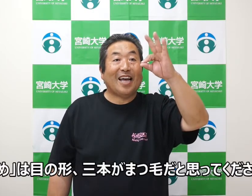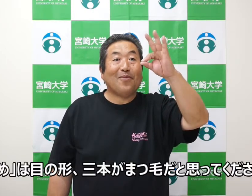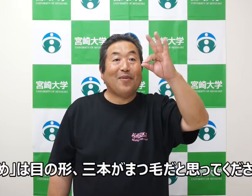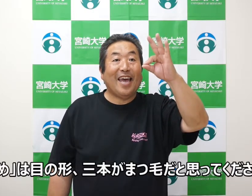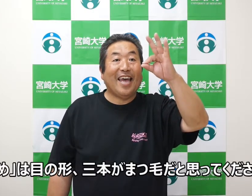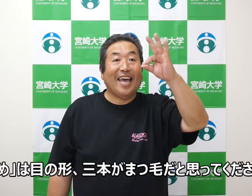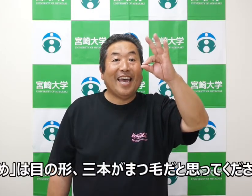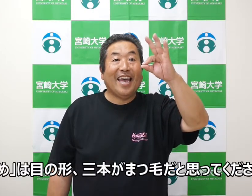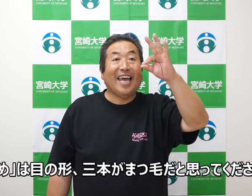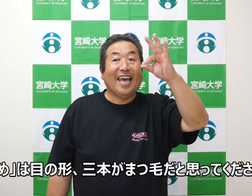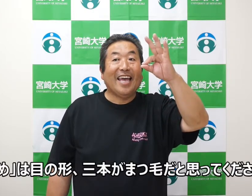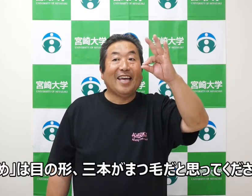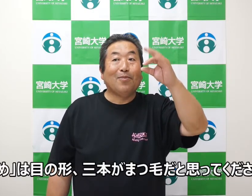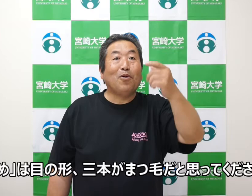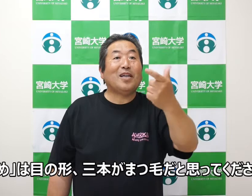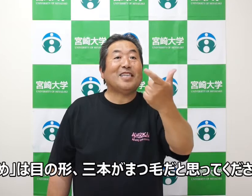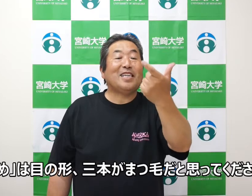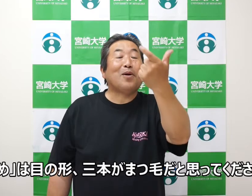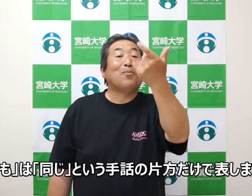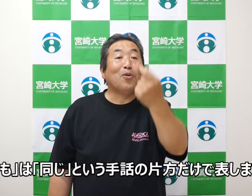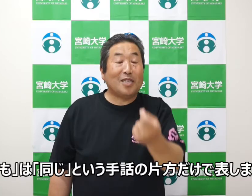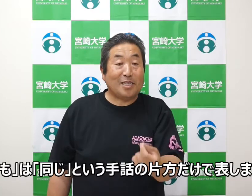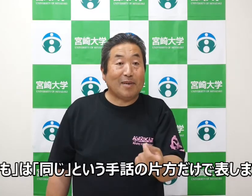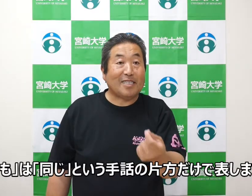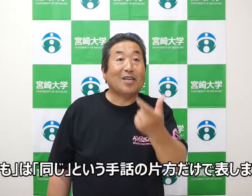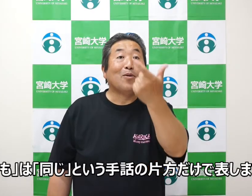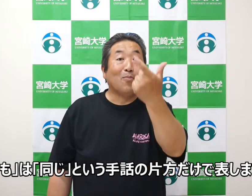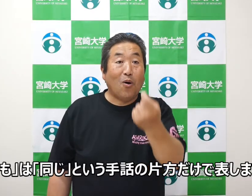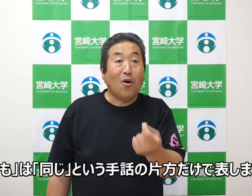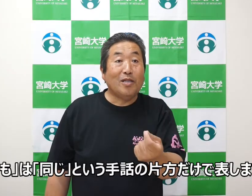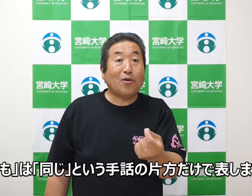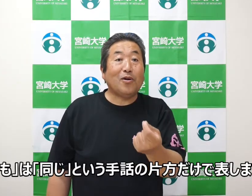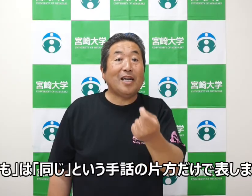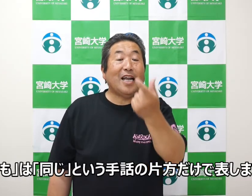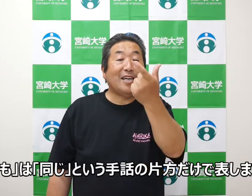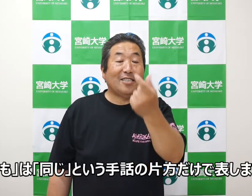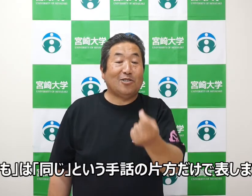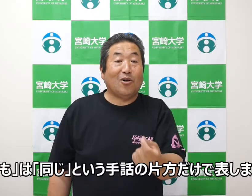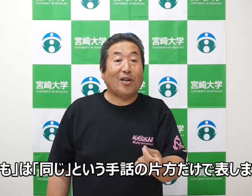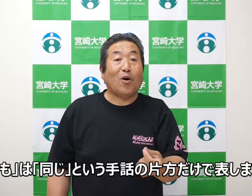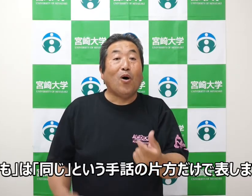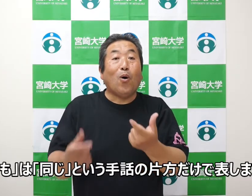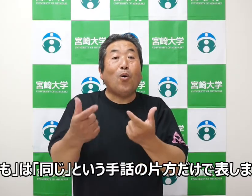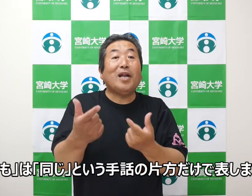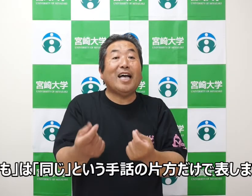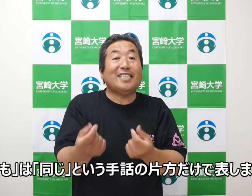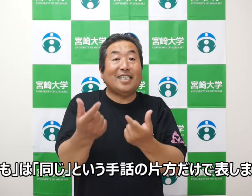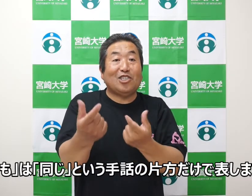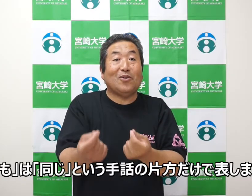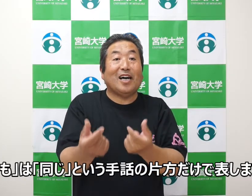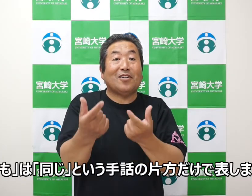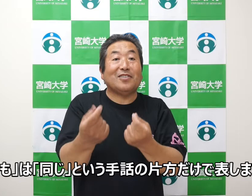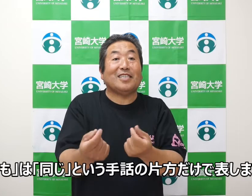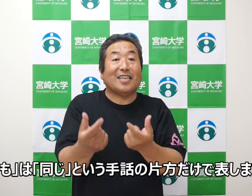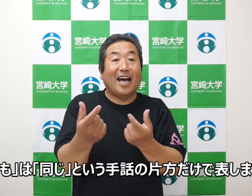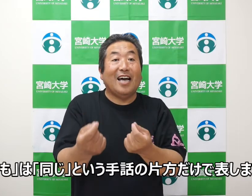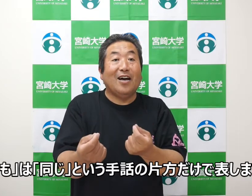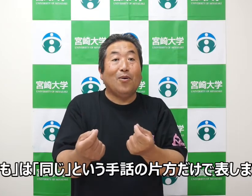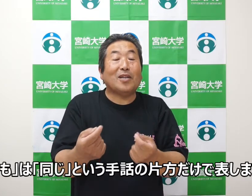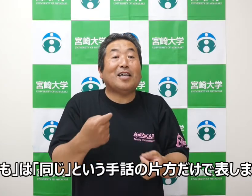目。もはですね、もってします。も。で、これは何かちょっと、同じって手話があるんですが、私